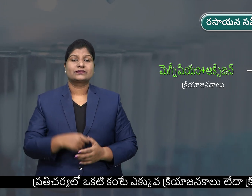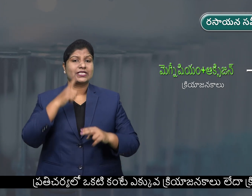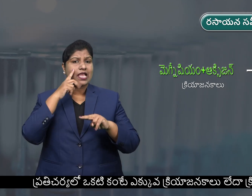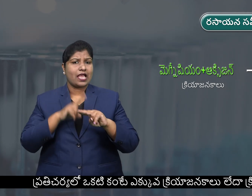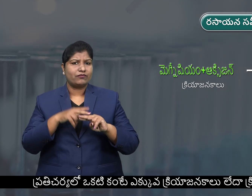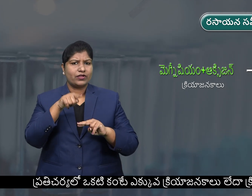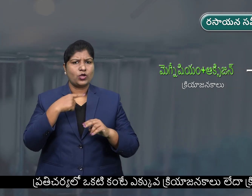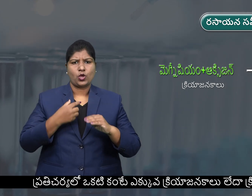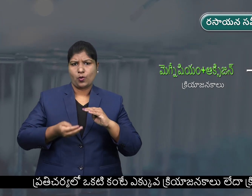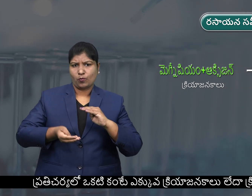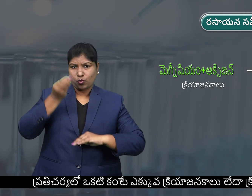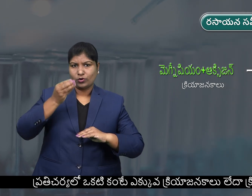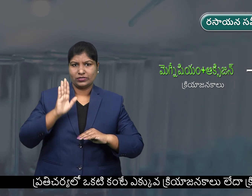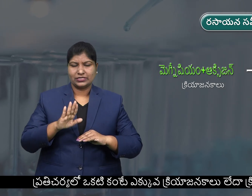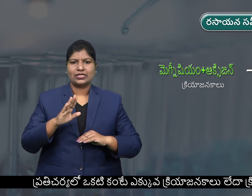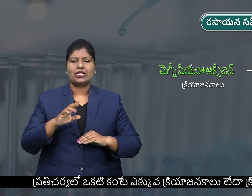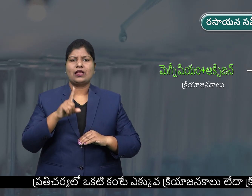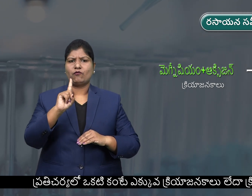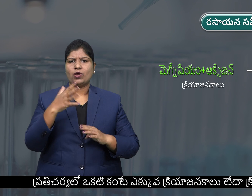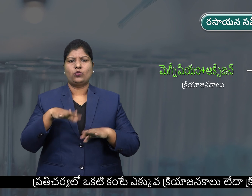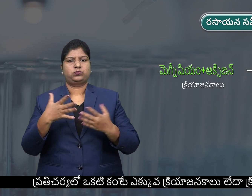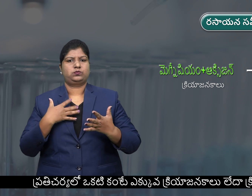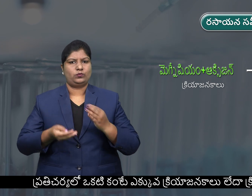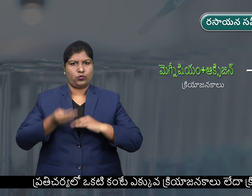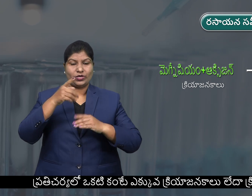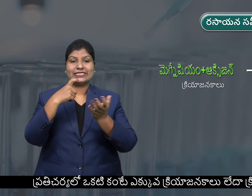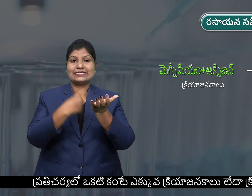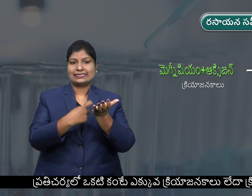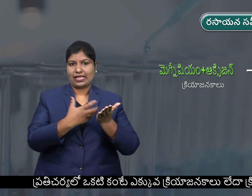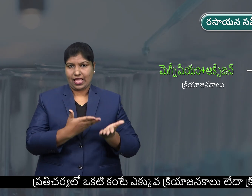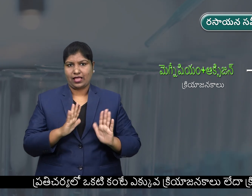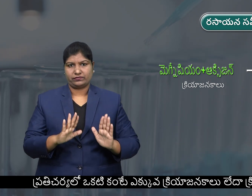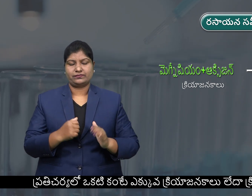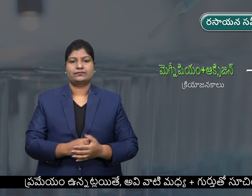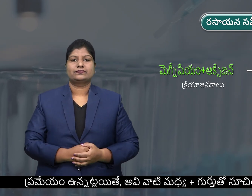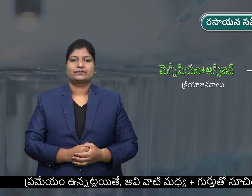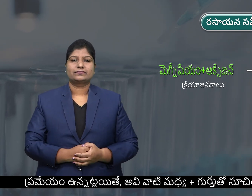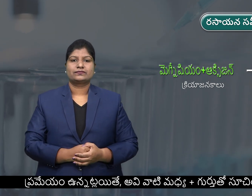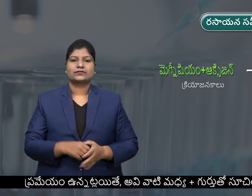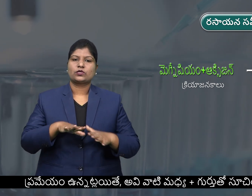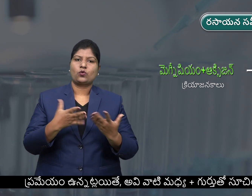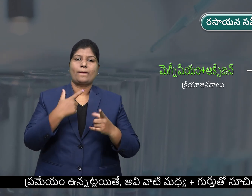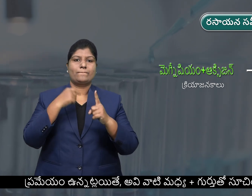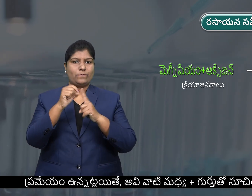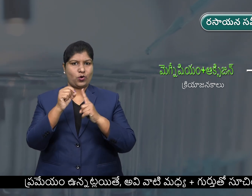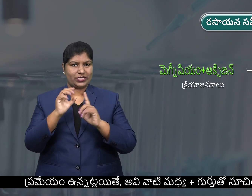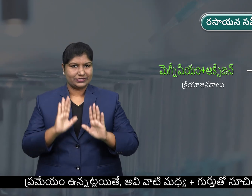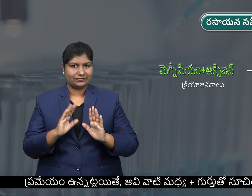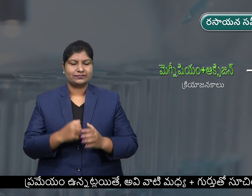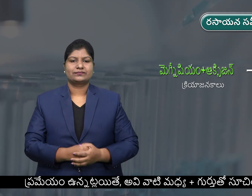ప్రతిచర్యలో ఒకటి కంటే ఎక్కువ క్రియాజనకాలు లేదా క్రియాజన్యం ప్రమేయం ఉన్నట్లయితే అవి వాటి